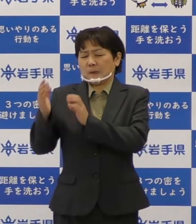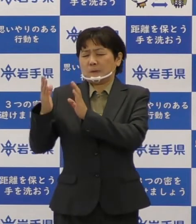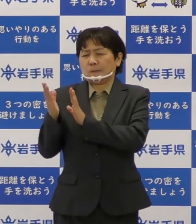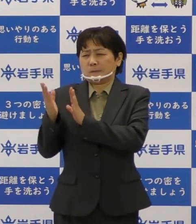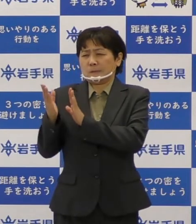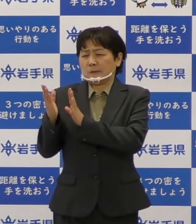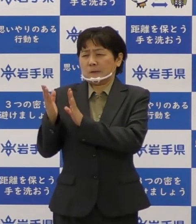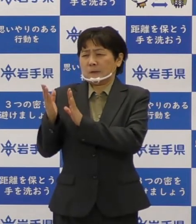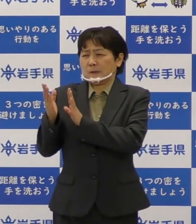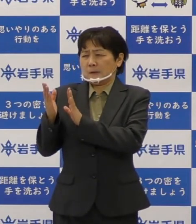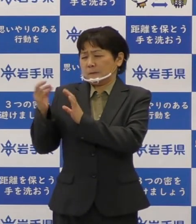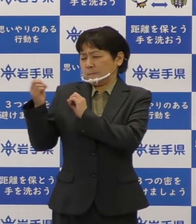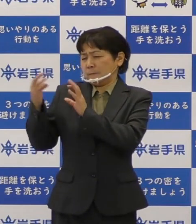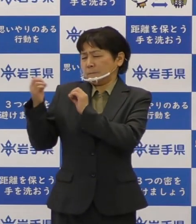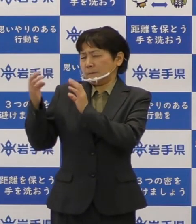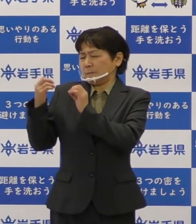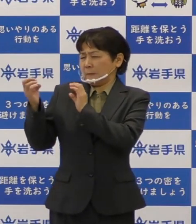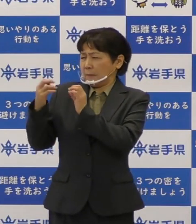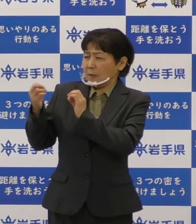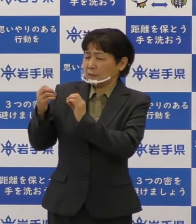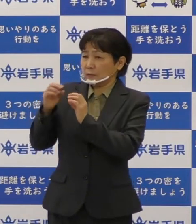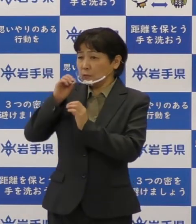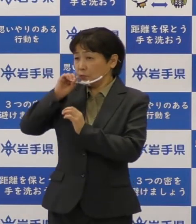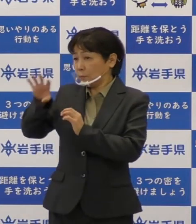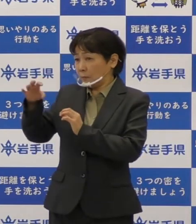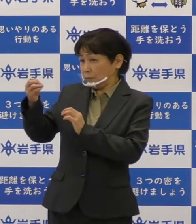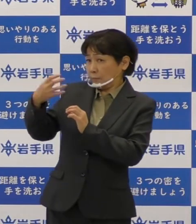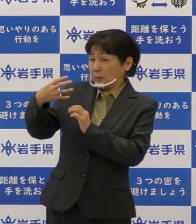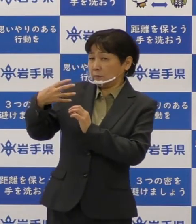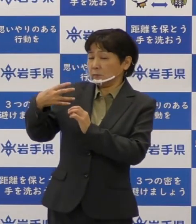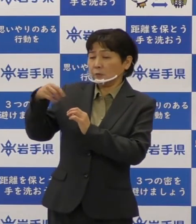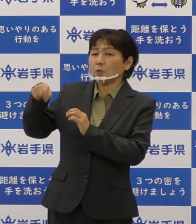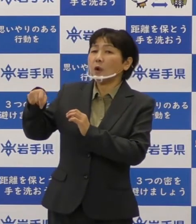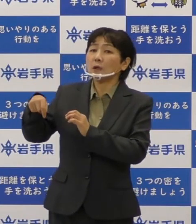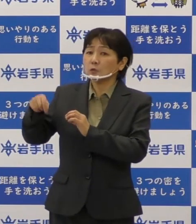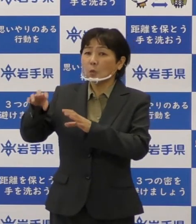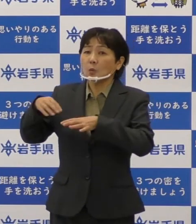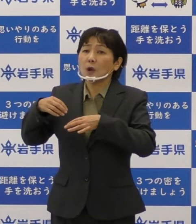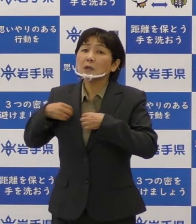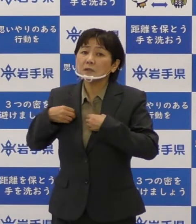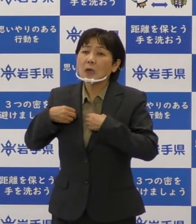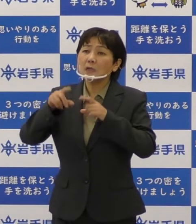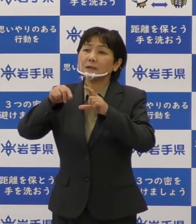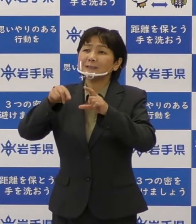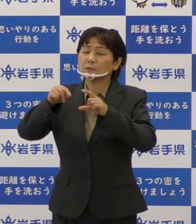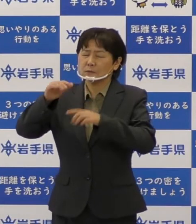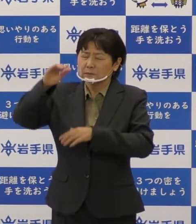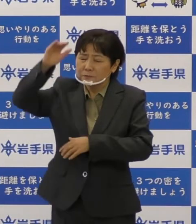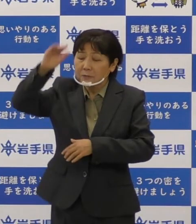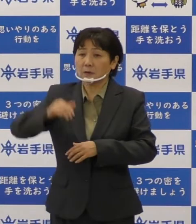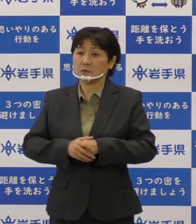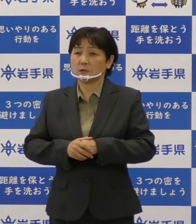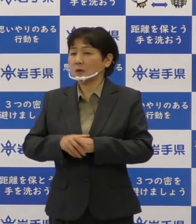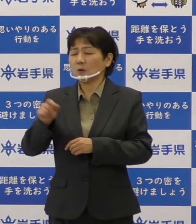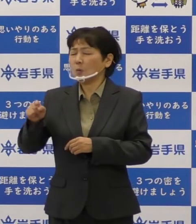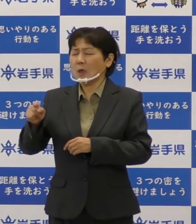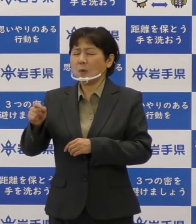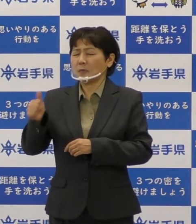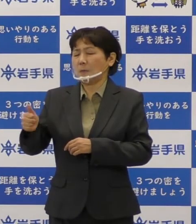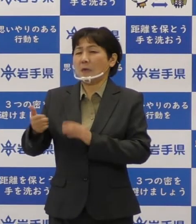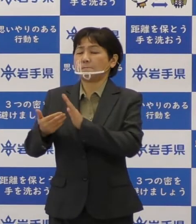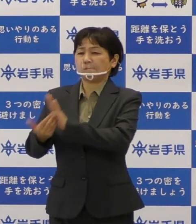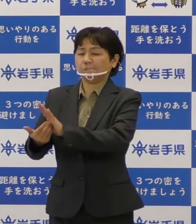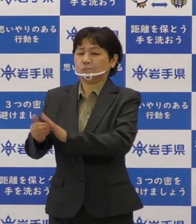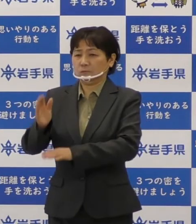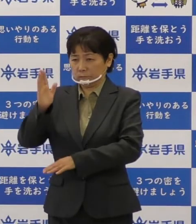は大変感染リスクが高くなることですので、そういうことはやめてほしいと思ってまして、雫